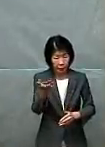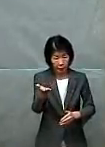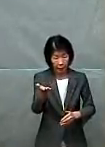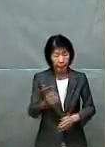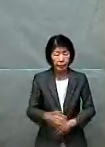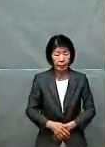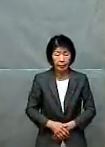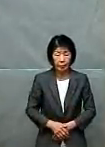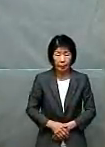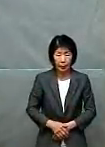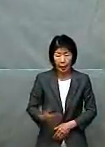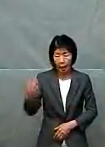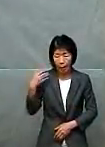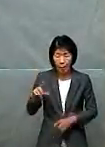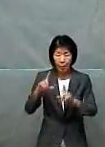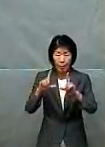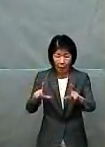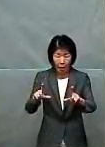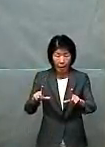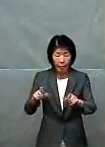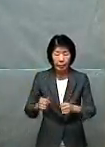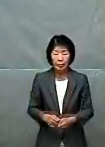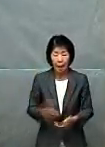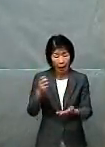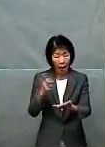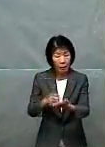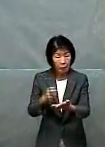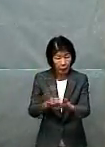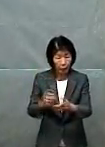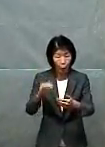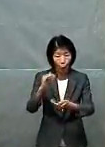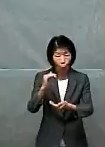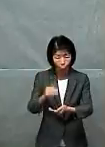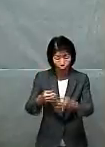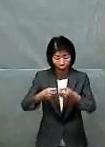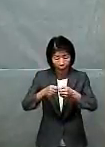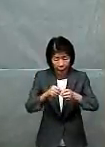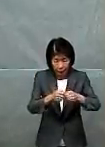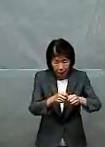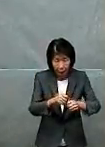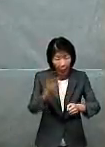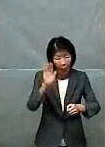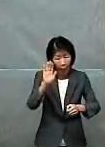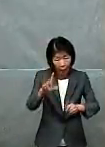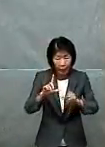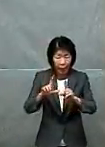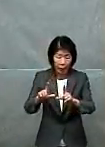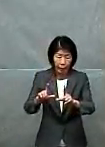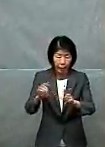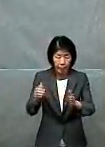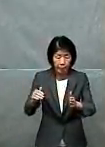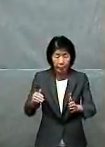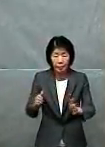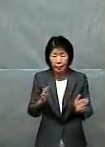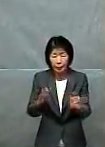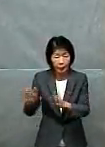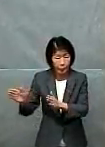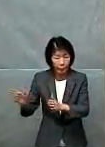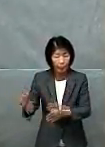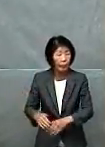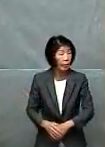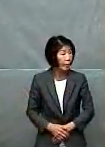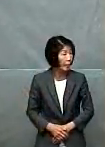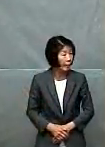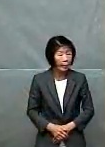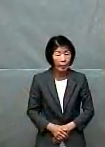すいません、規定については詳細は後ほど。 はい、はい、もう一つ、 前年のイタリア必要に応